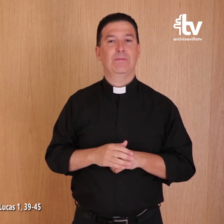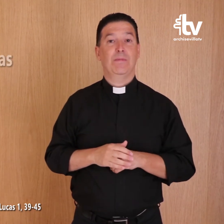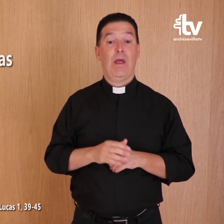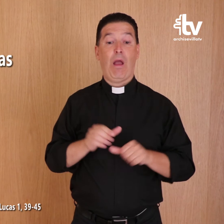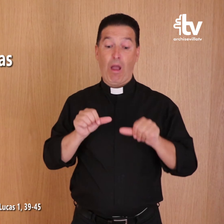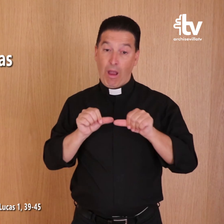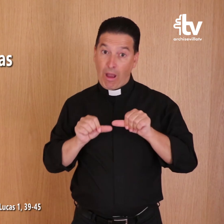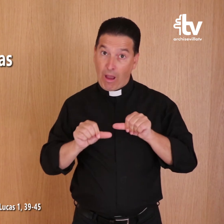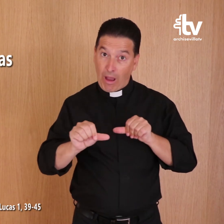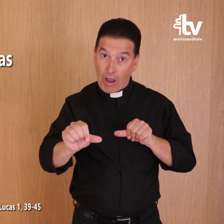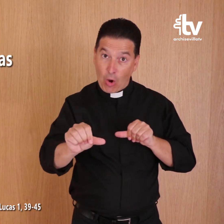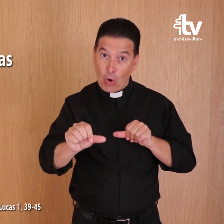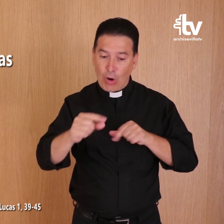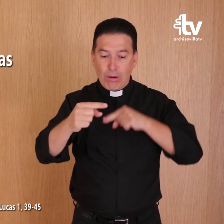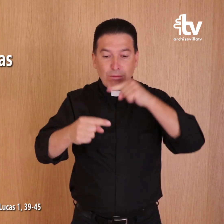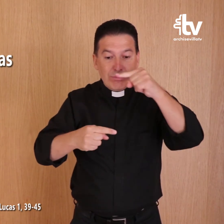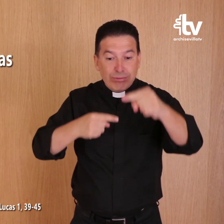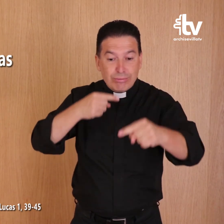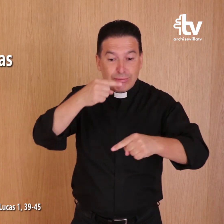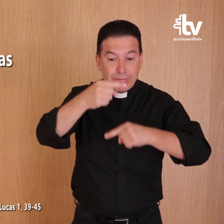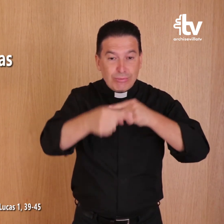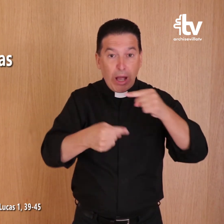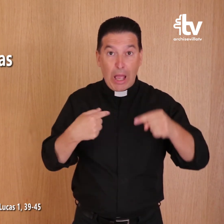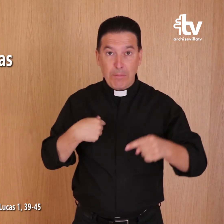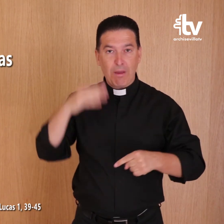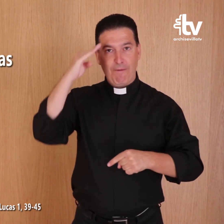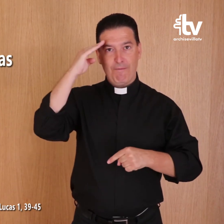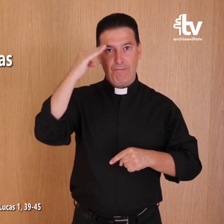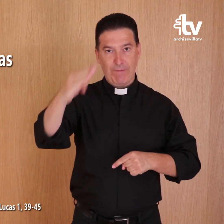Desde ahora me felicitarán todas las generaciones,